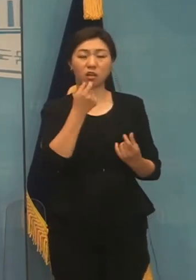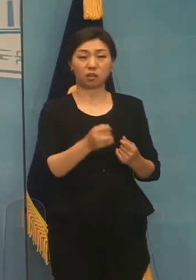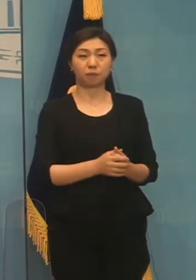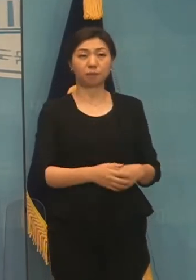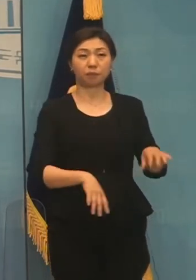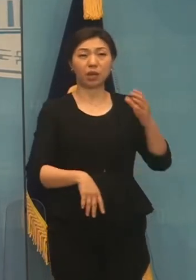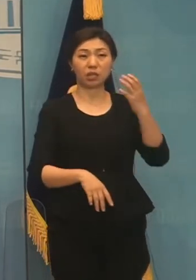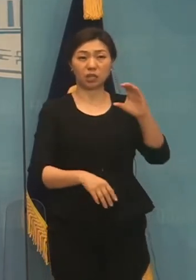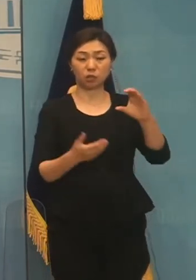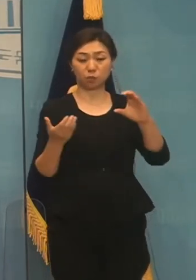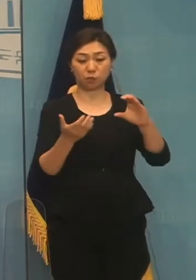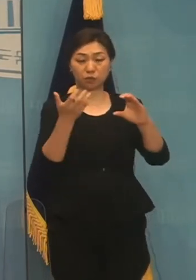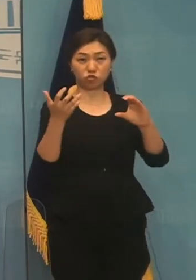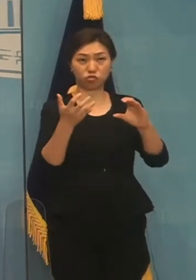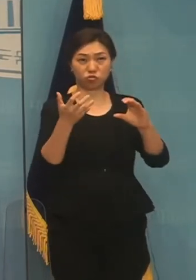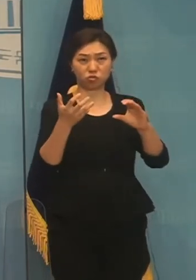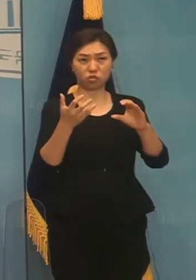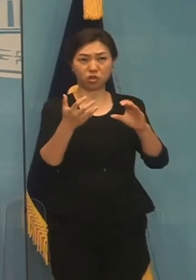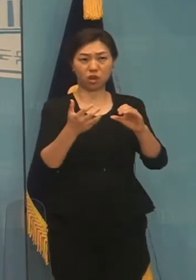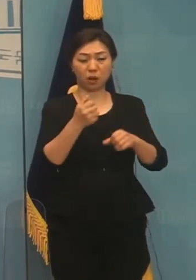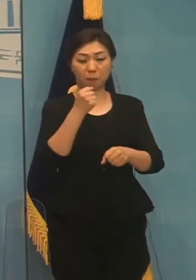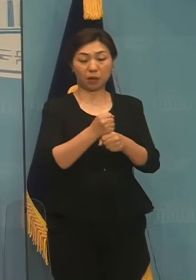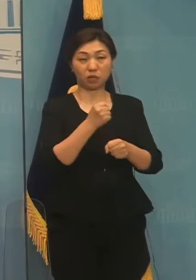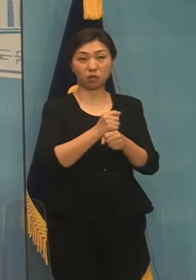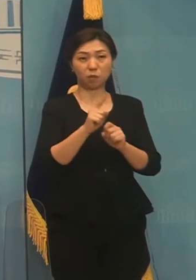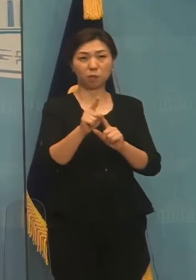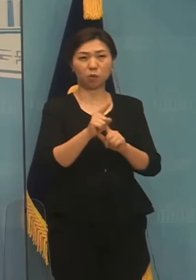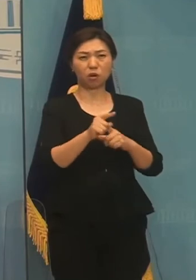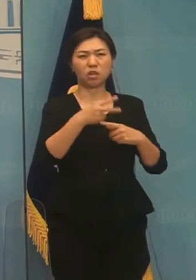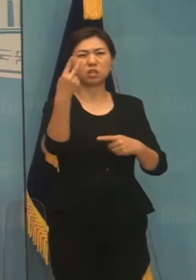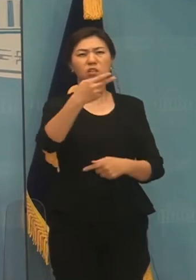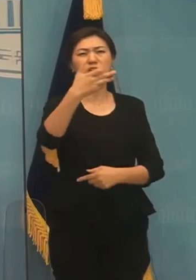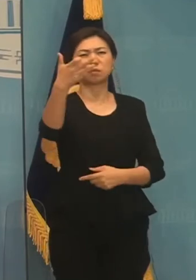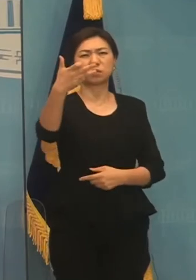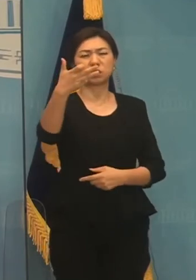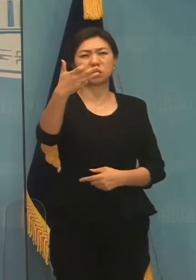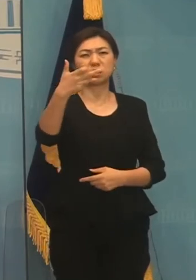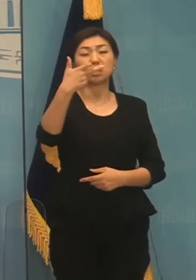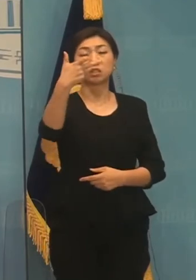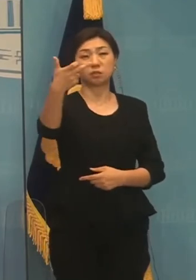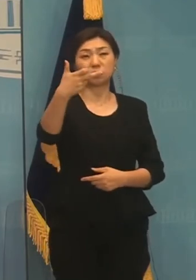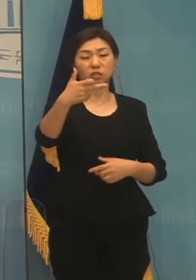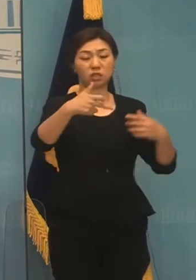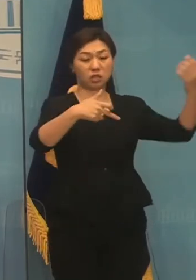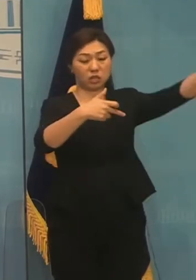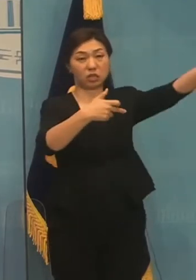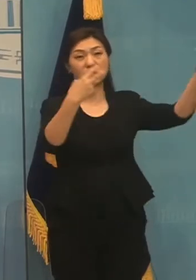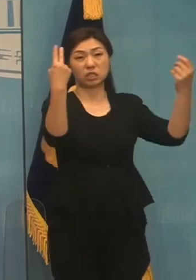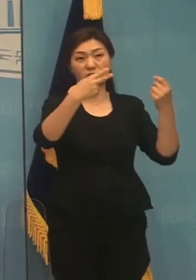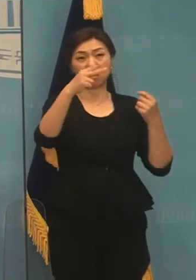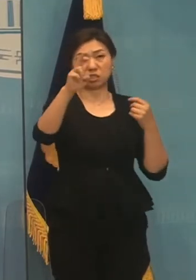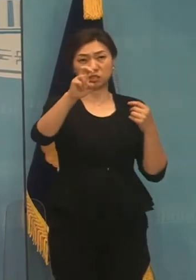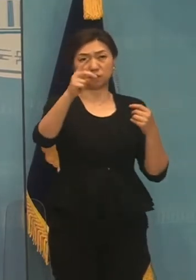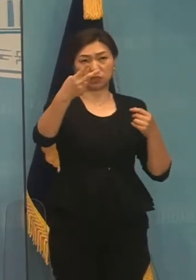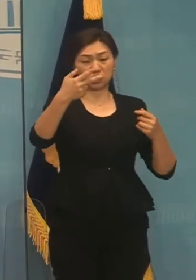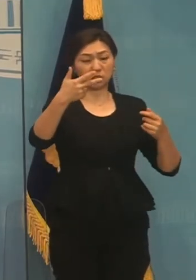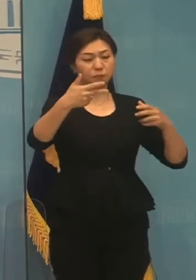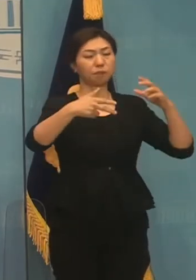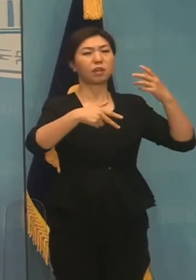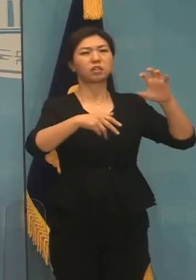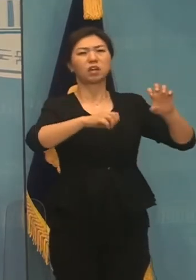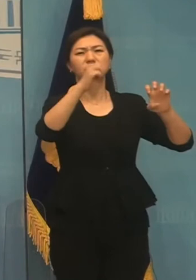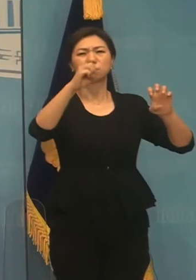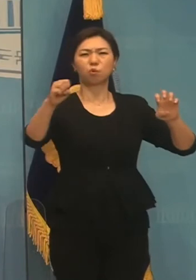감축 목표를 2017년 기준 40%로 밝힌 것은 매우 실망스럽습니다. 국제기구에서